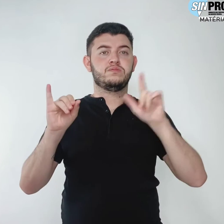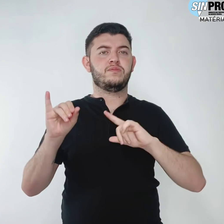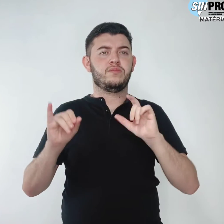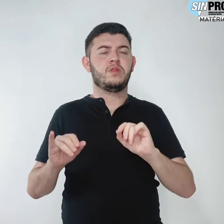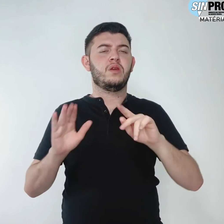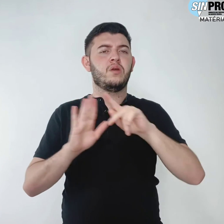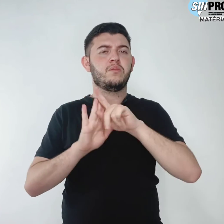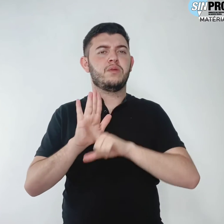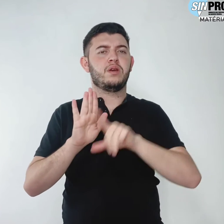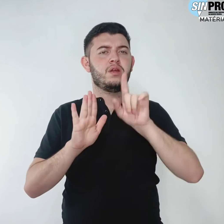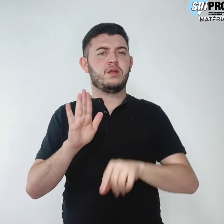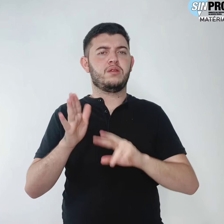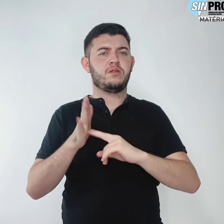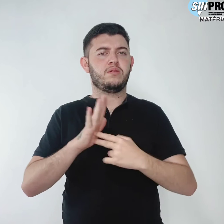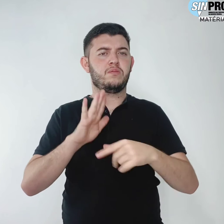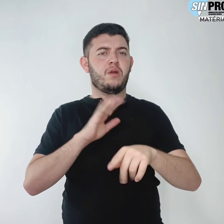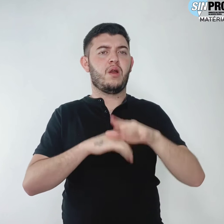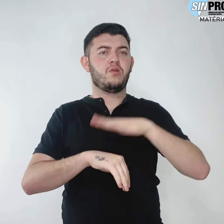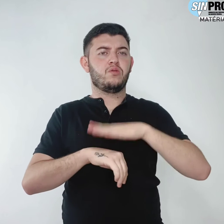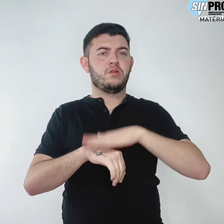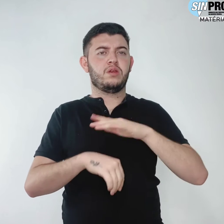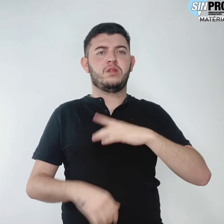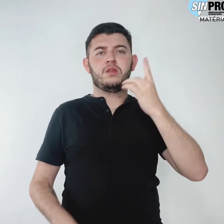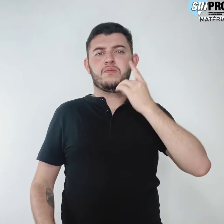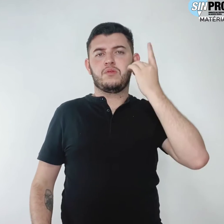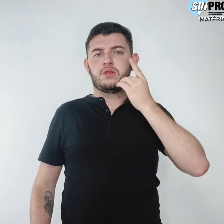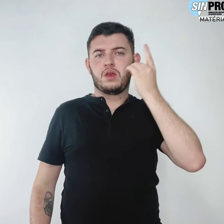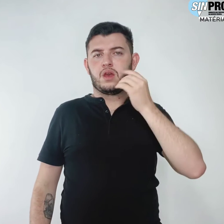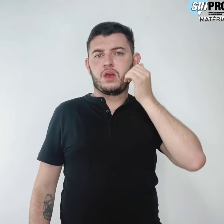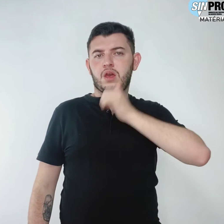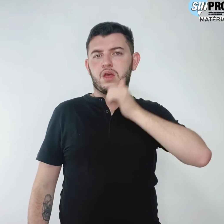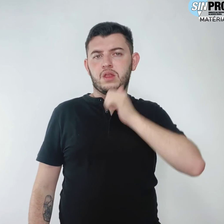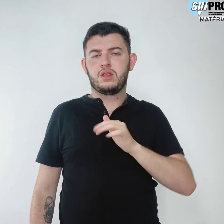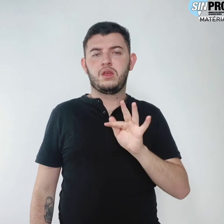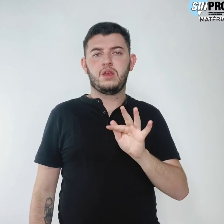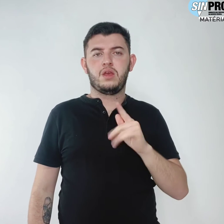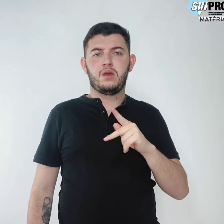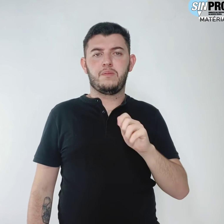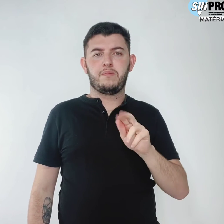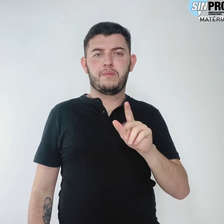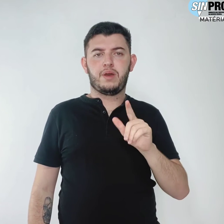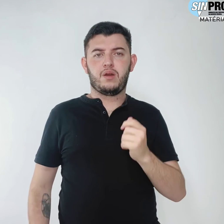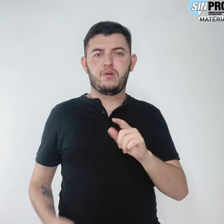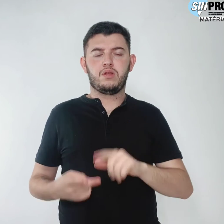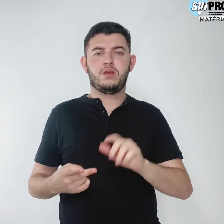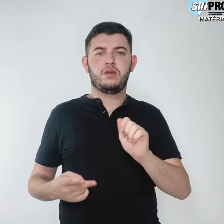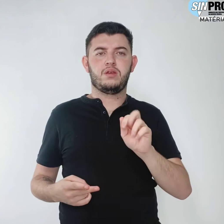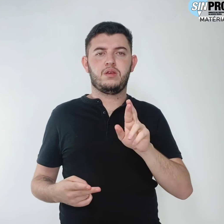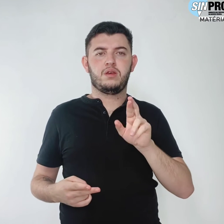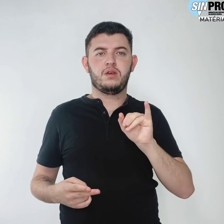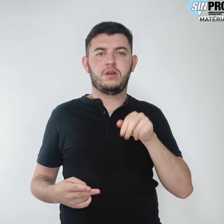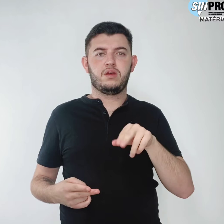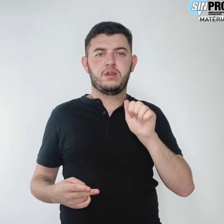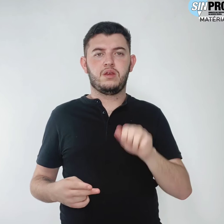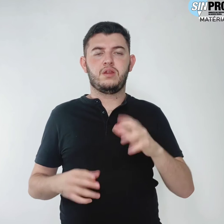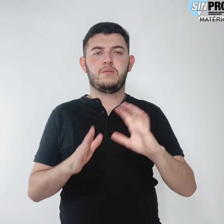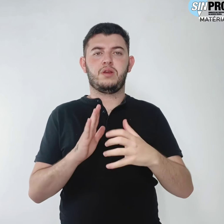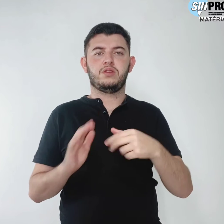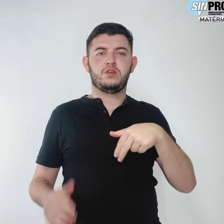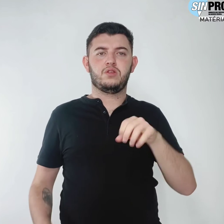CNTE, afirma que a inserção do PL de autoria das deputadas federais Paula Belmonte, Cidadania DF, Adriana